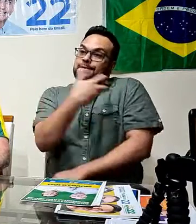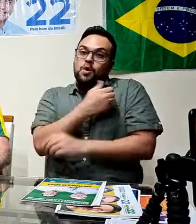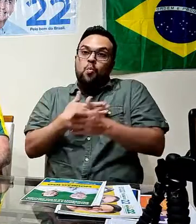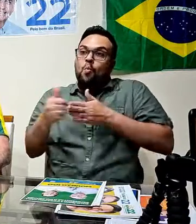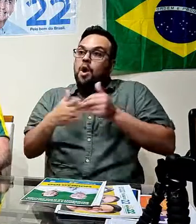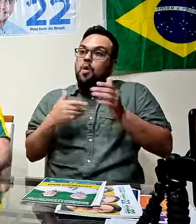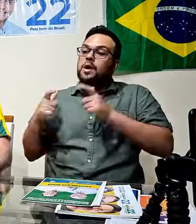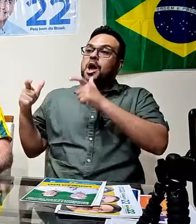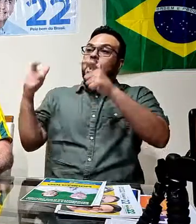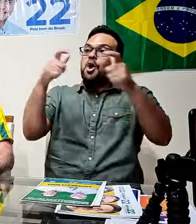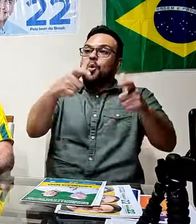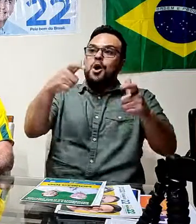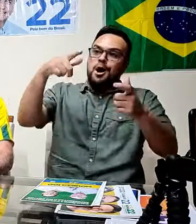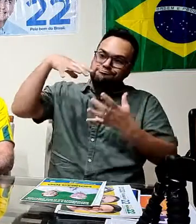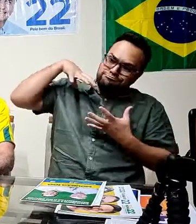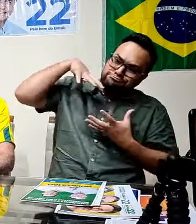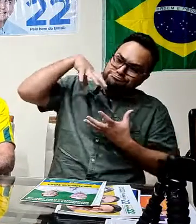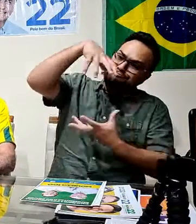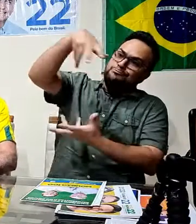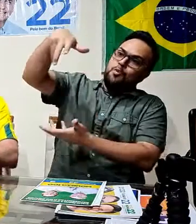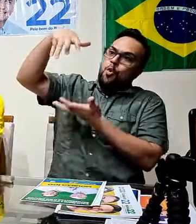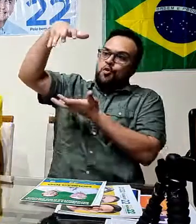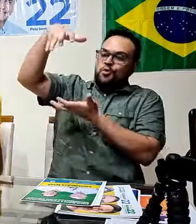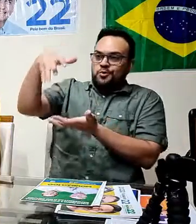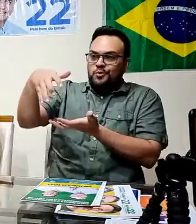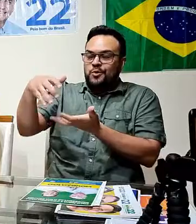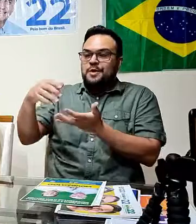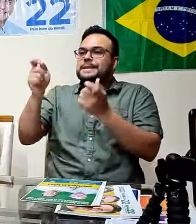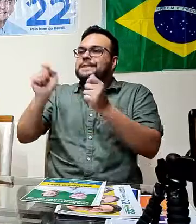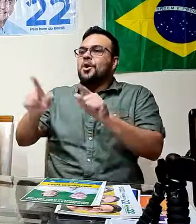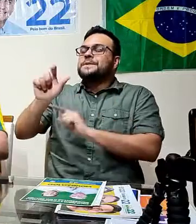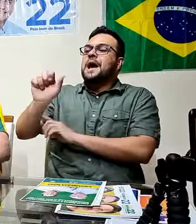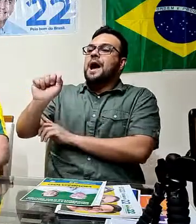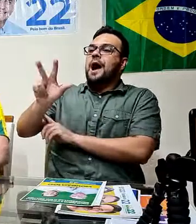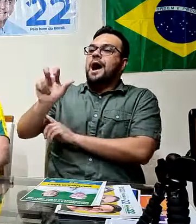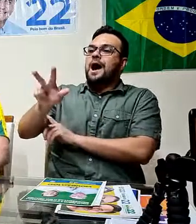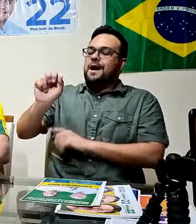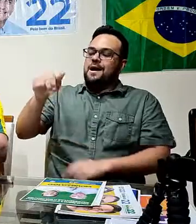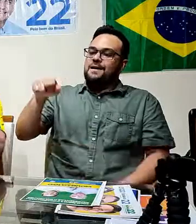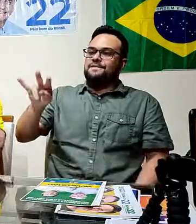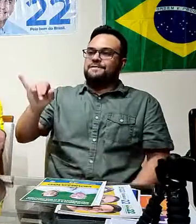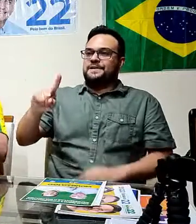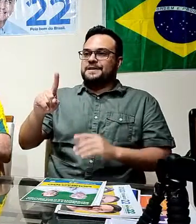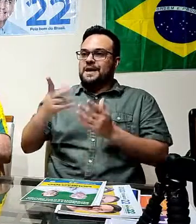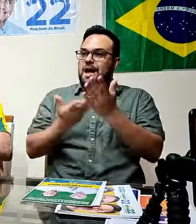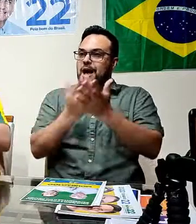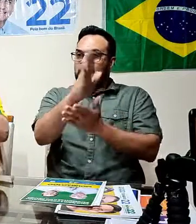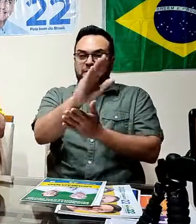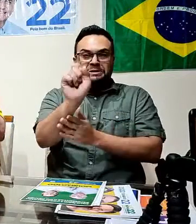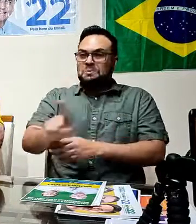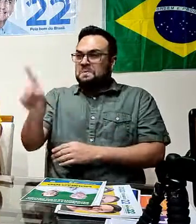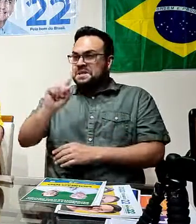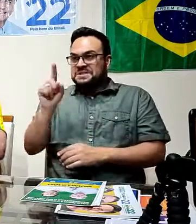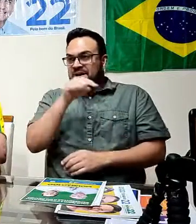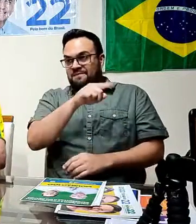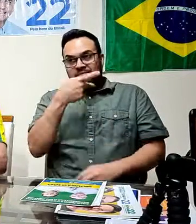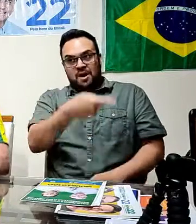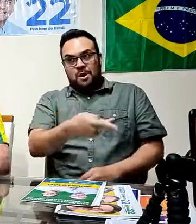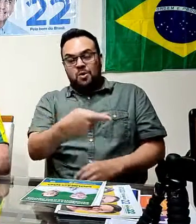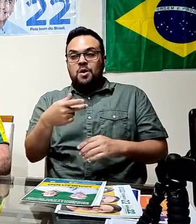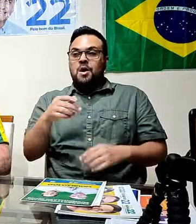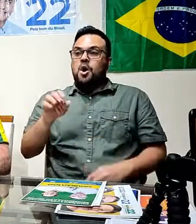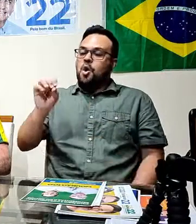da Via Láctea, sem certificação da Anvisa e sem licitação. Então esse é o maior. Além de toda